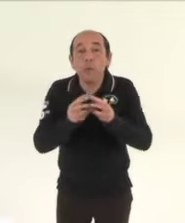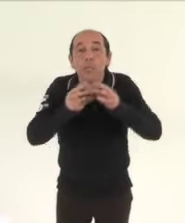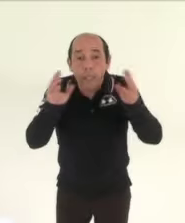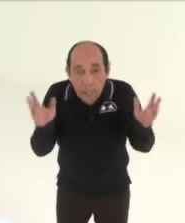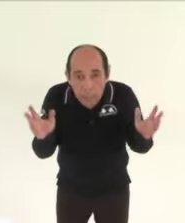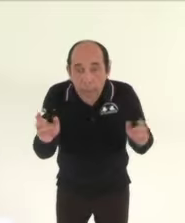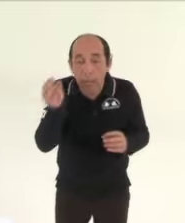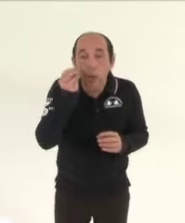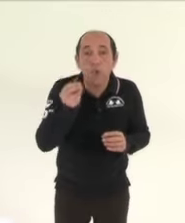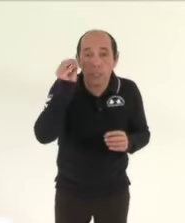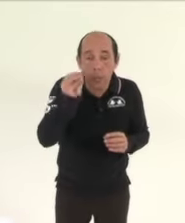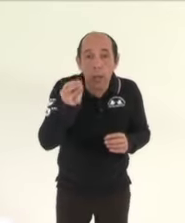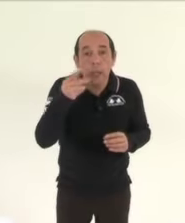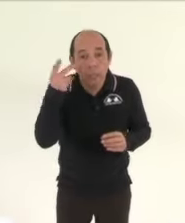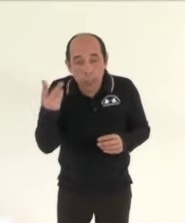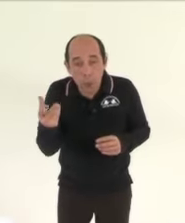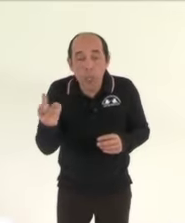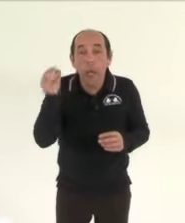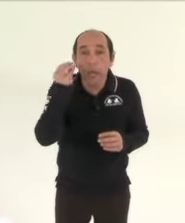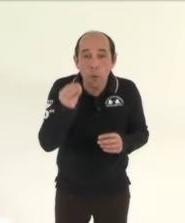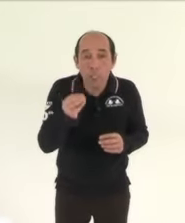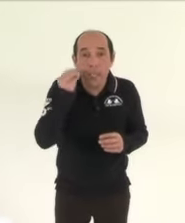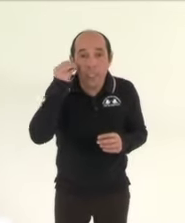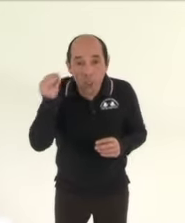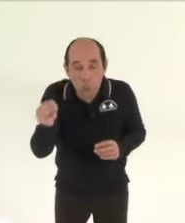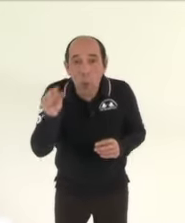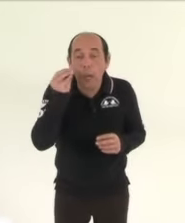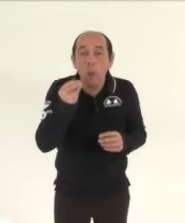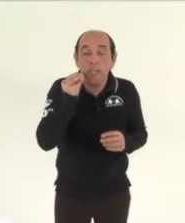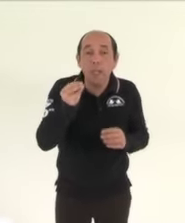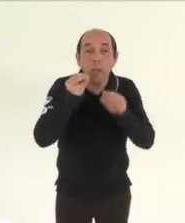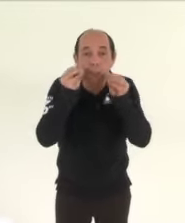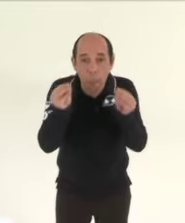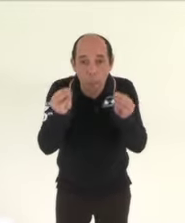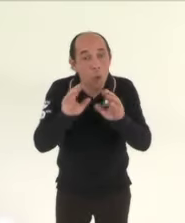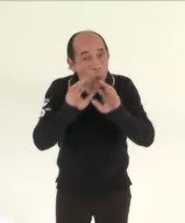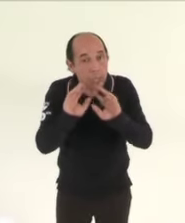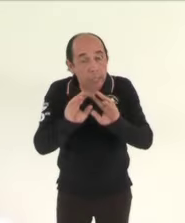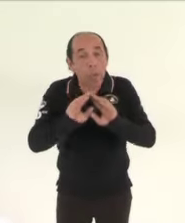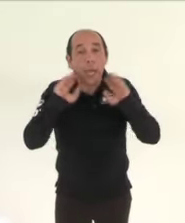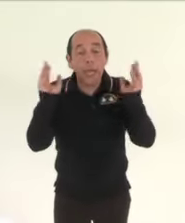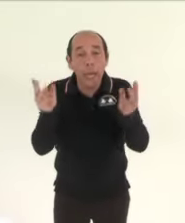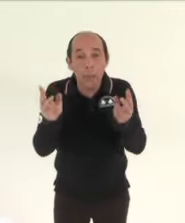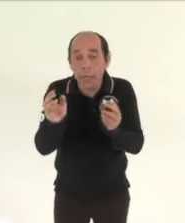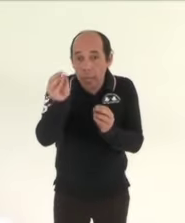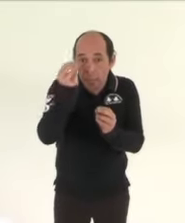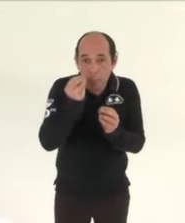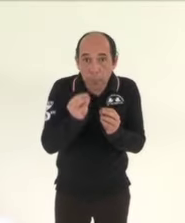من الصناعات غنلقاوه في الصناعه ديال الادويه غنلقاوه في الصناعه ديال التجميل وغنلقاوه حتى في الطبخ ولكن الطبخ العالمي الا بغينا